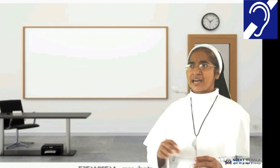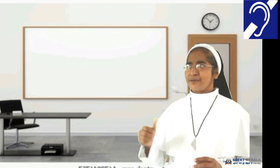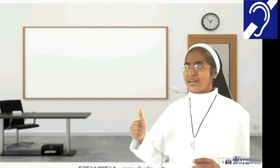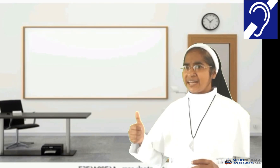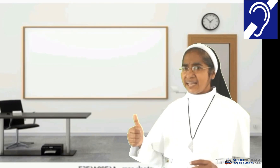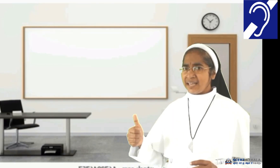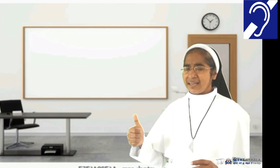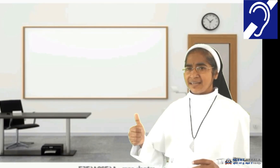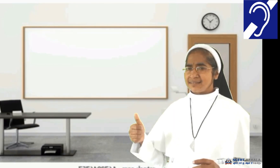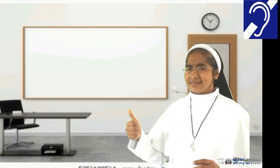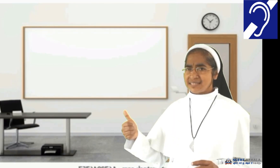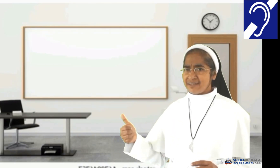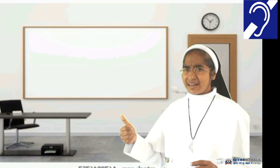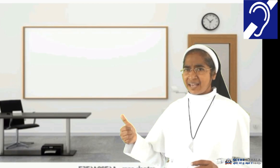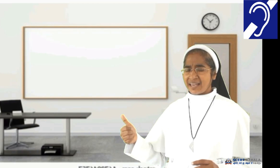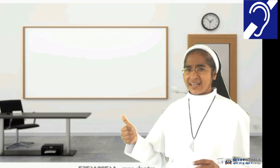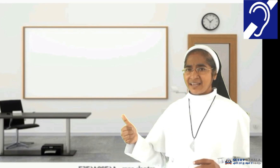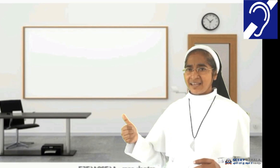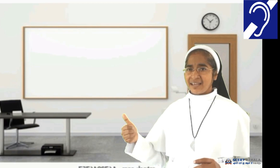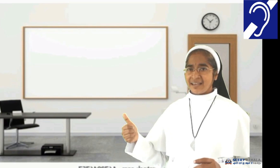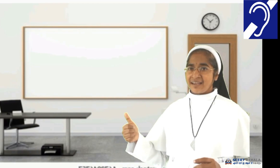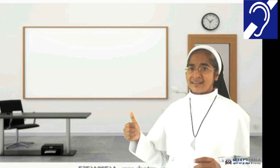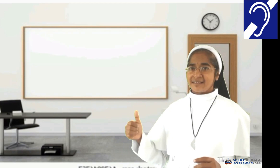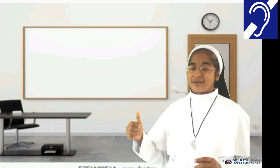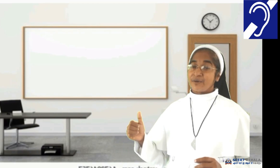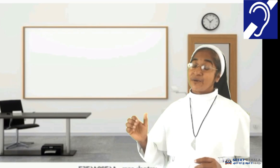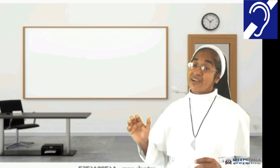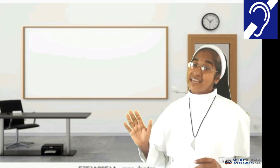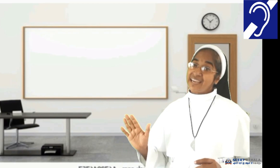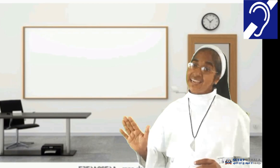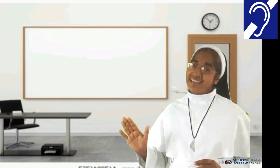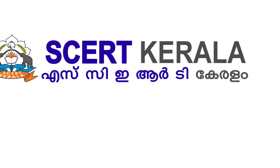ആർ യു റെഡി ചെയ്യുവല്ലേ ഓക്കേ